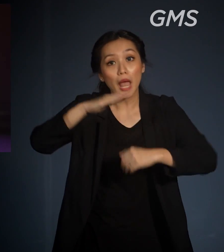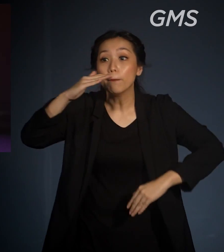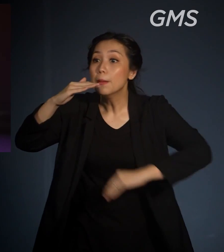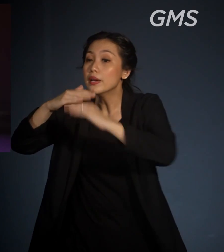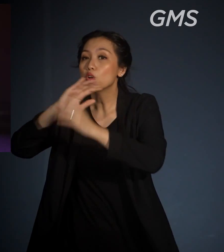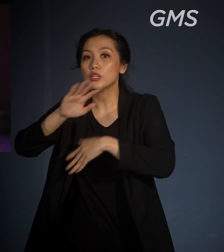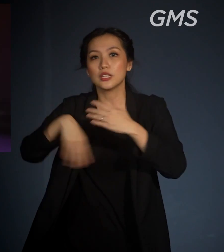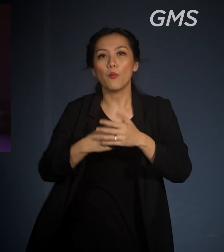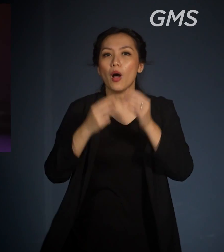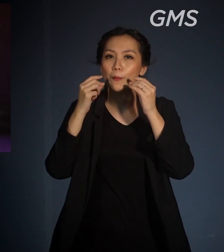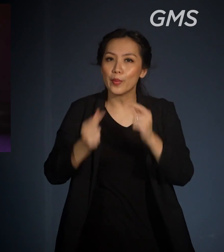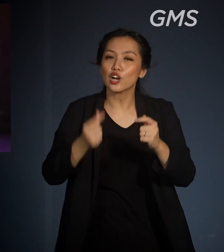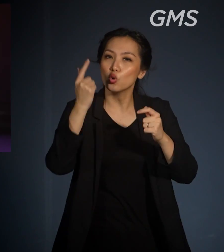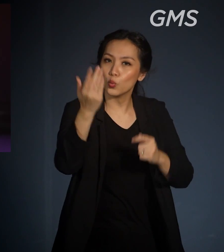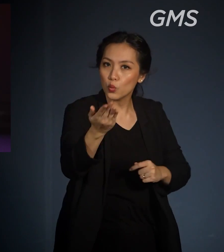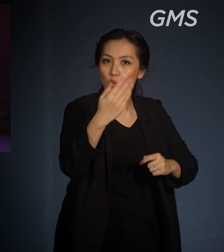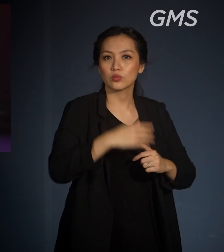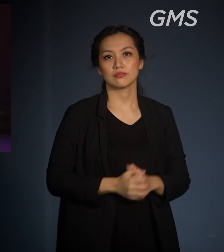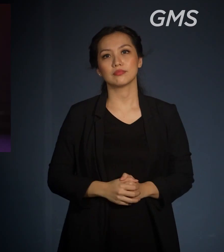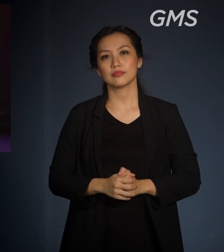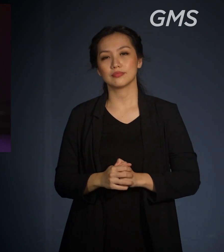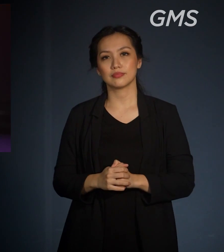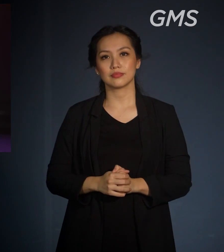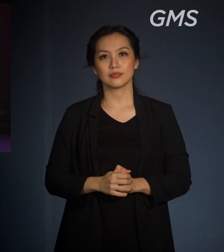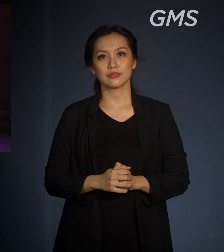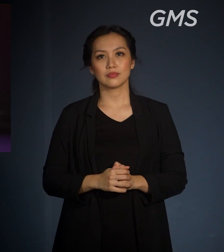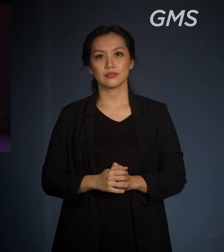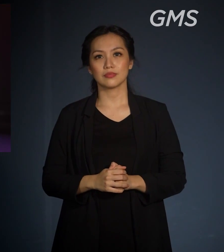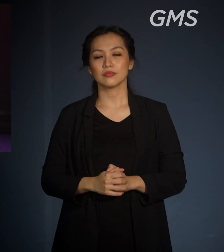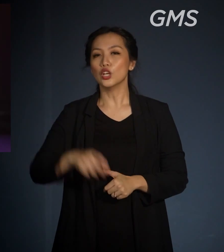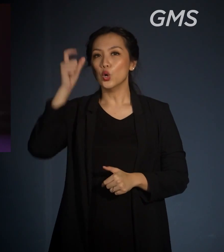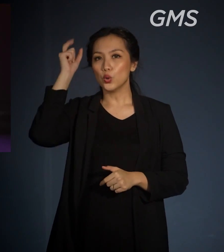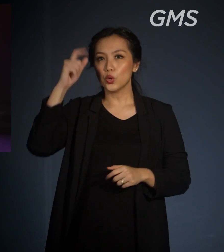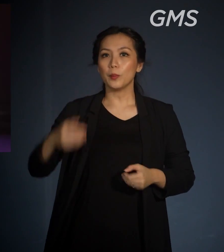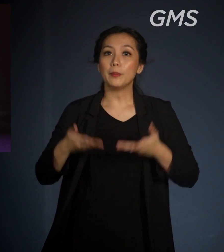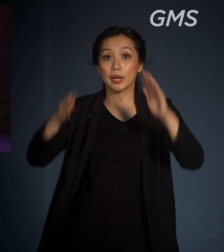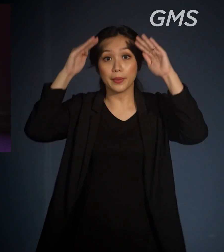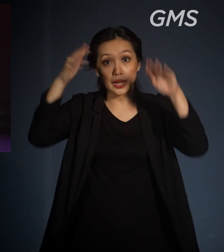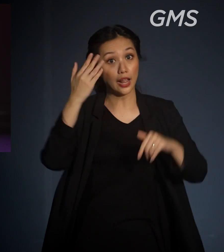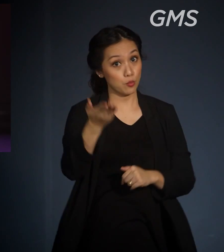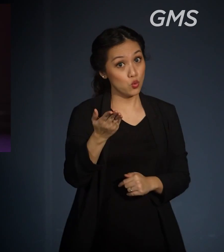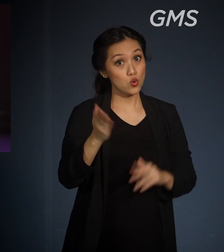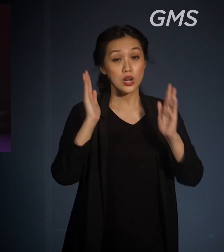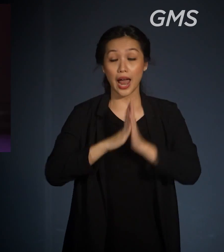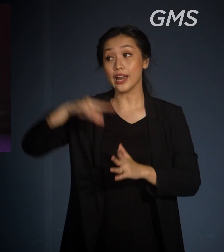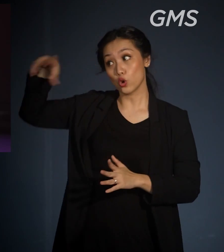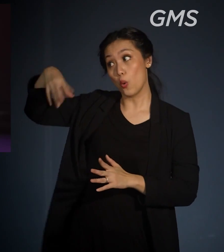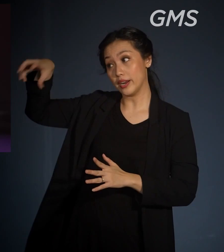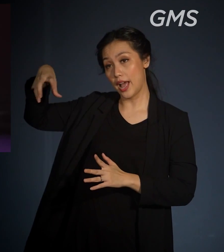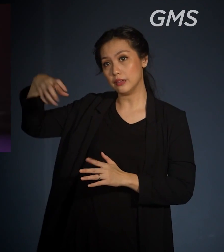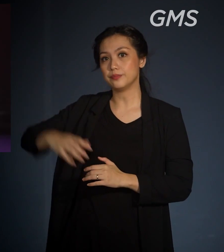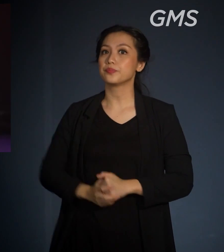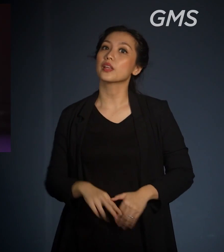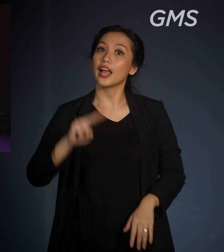Anda bekerja supaya Anda bisa menghidupi diri Anda dan keluarga Anda. Yang kedua